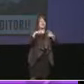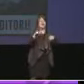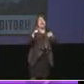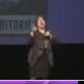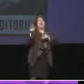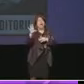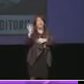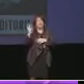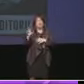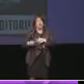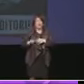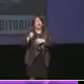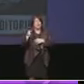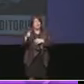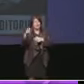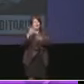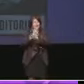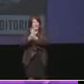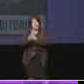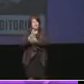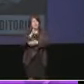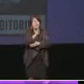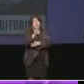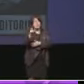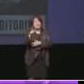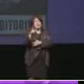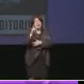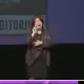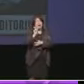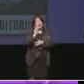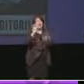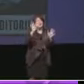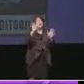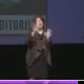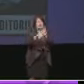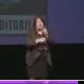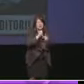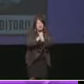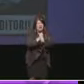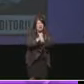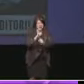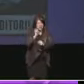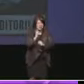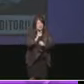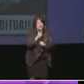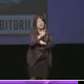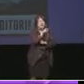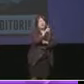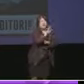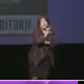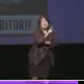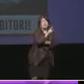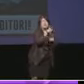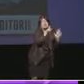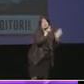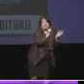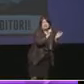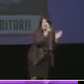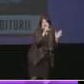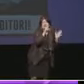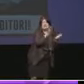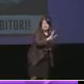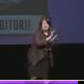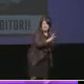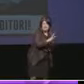50 anni EO fa 40 anni Bonpiani non fa 90 anni Bonpiani Labur fa 70 anni i Meridiani Mondadori fanno